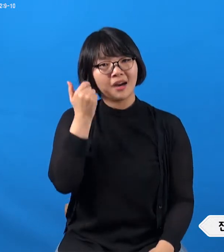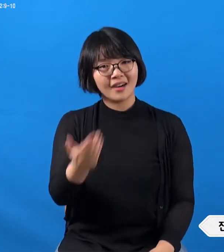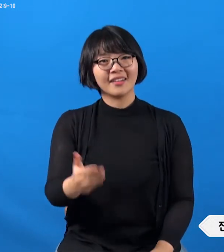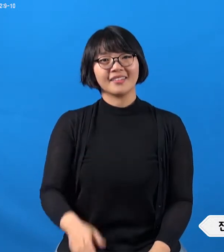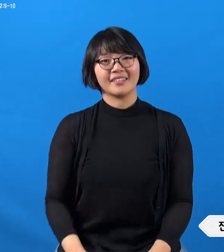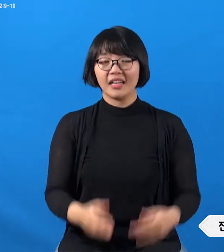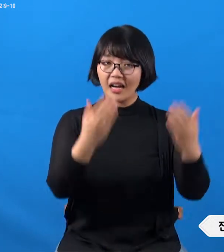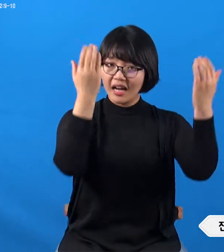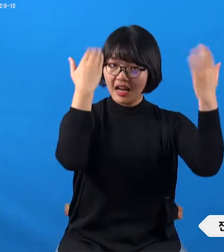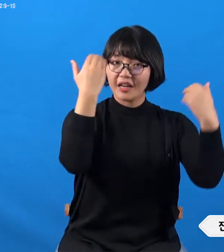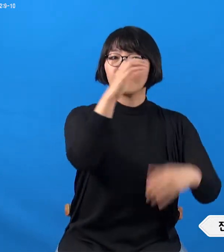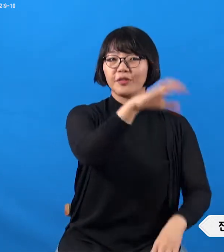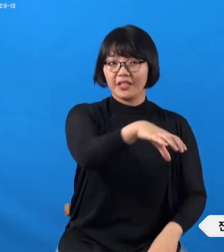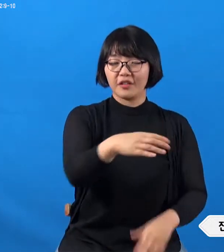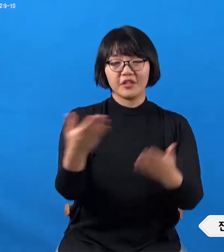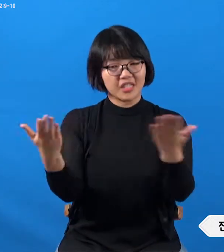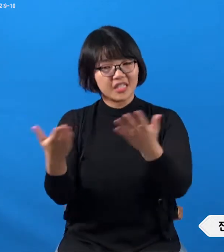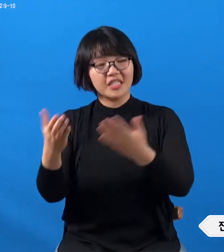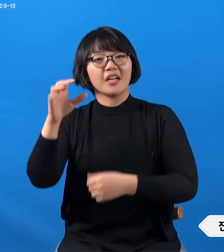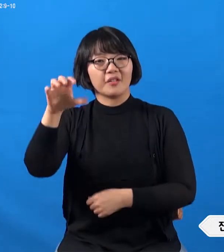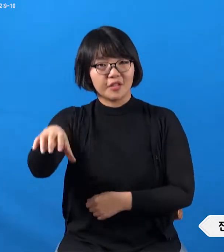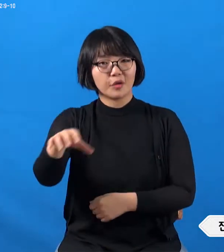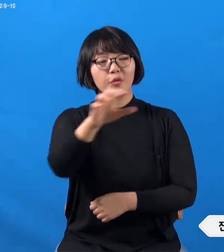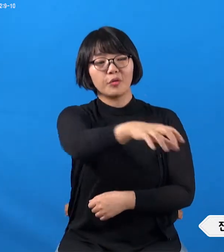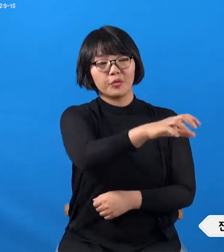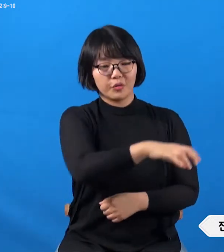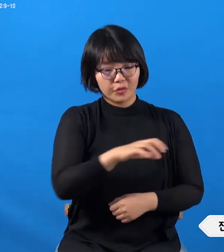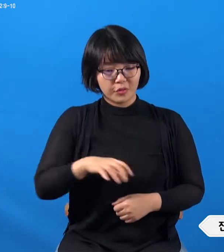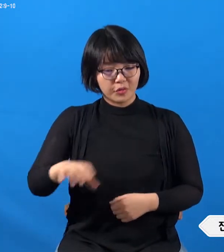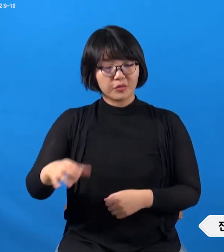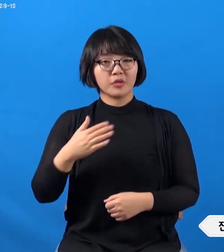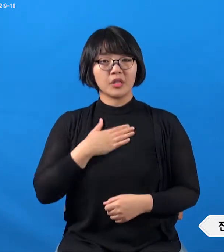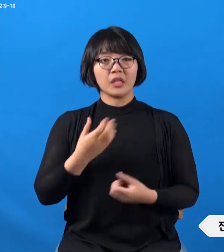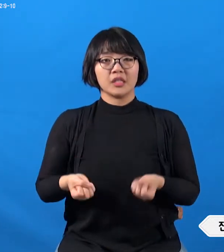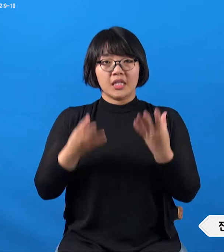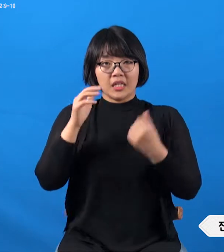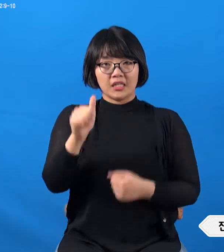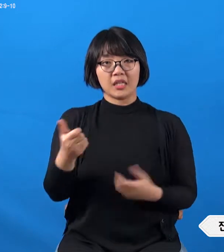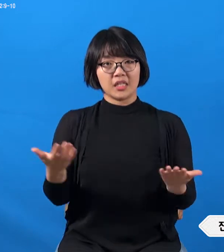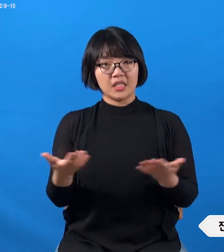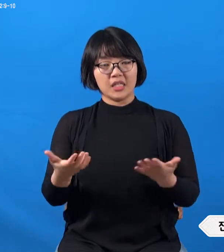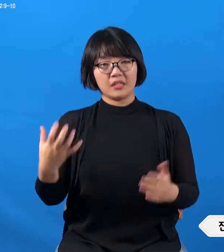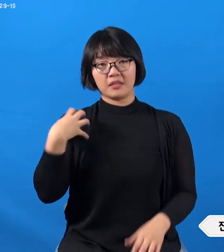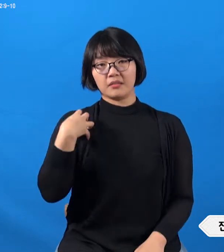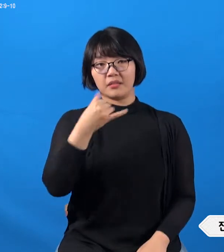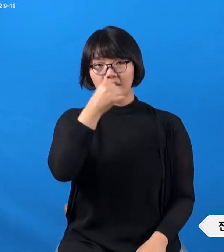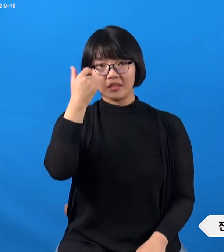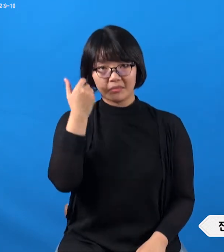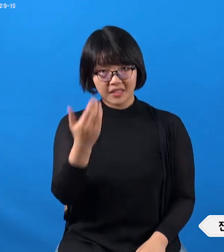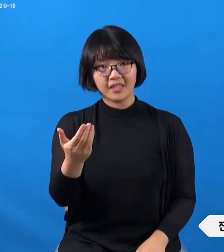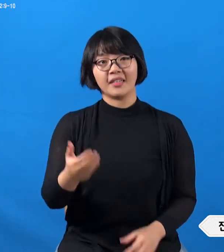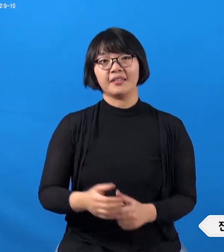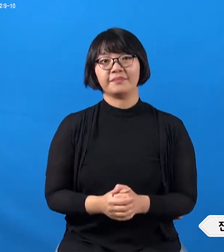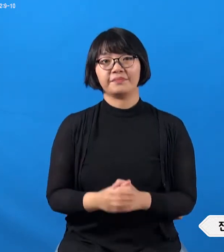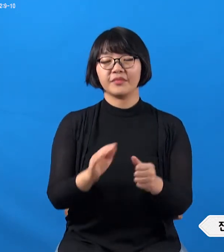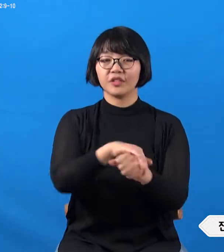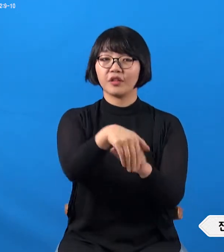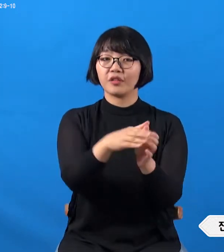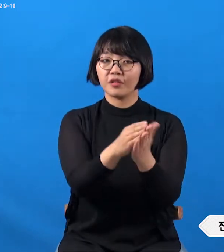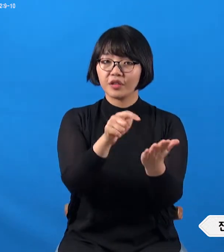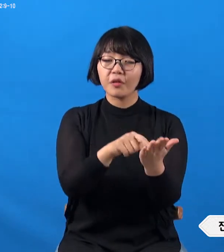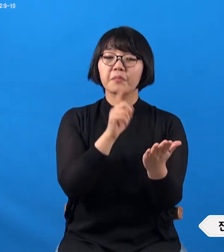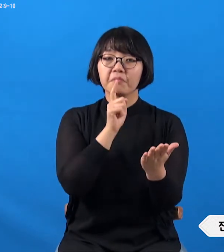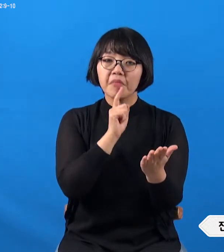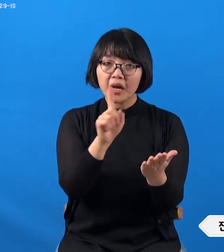우리 학교에서 그렇게 다리를 놓는 제사장의 역할, 오늘 성경은 우리 가운데